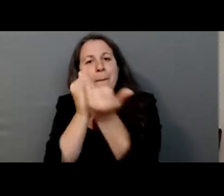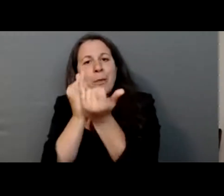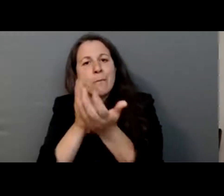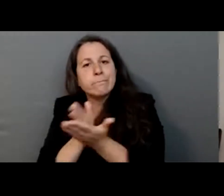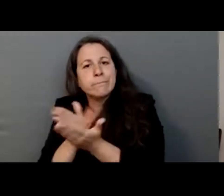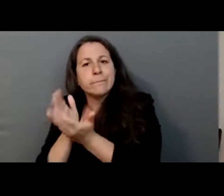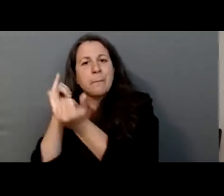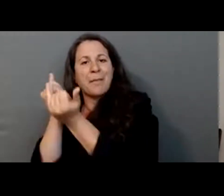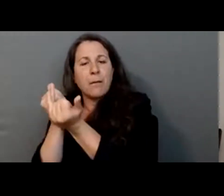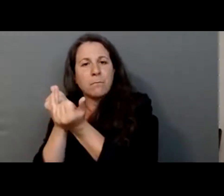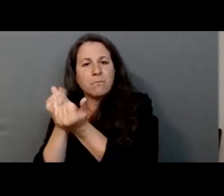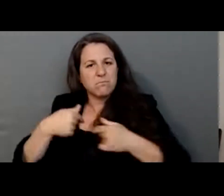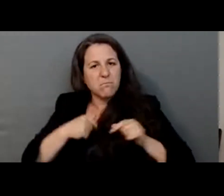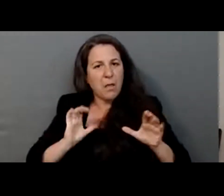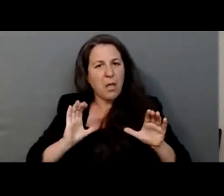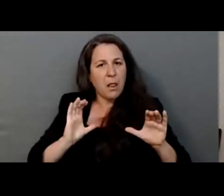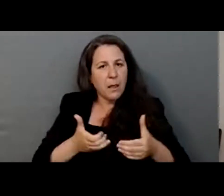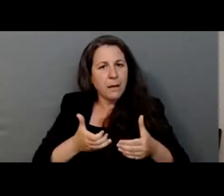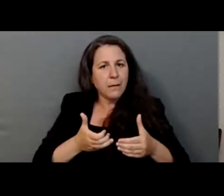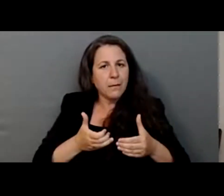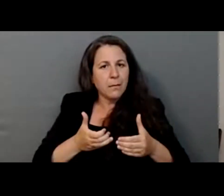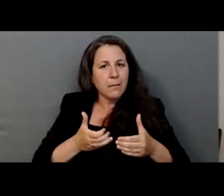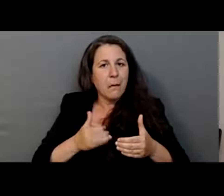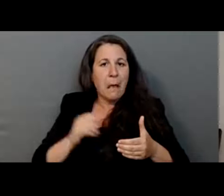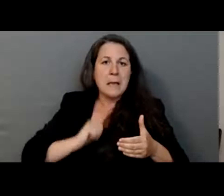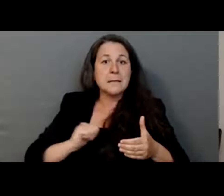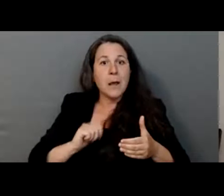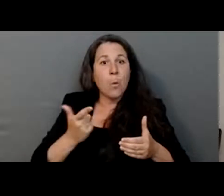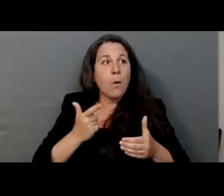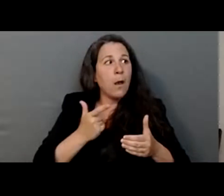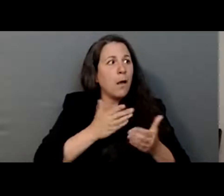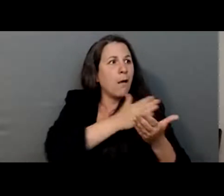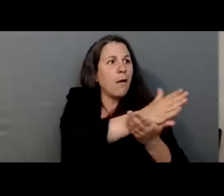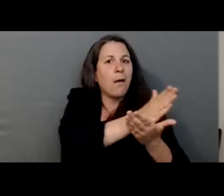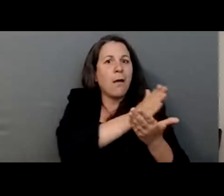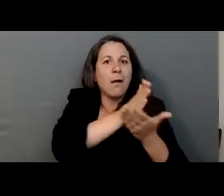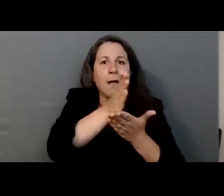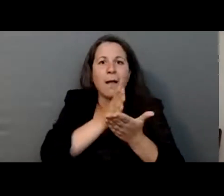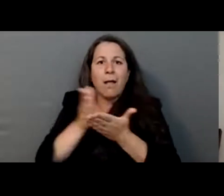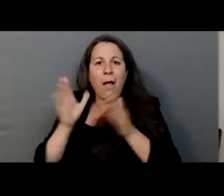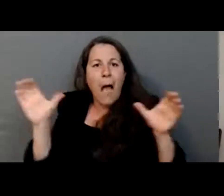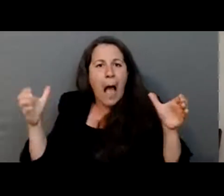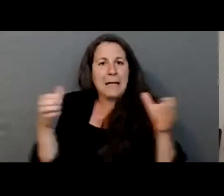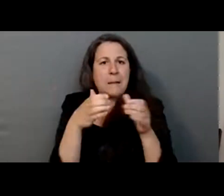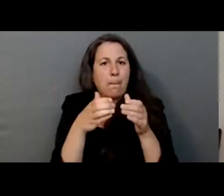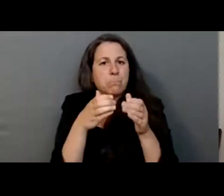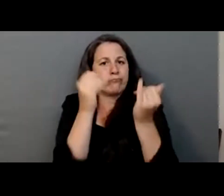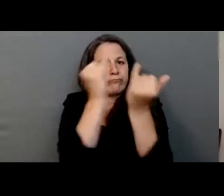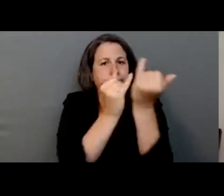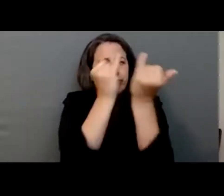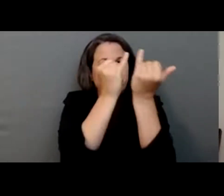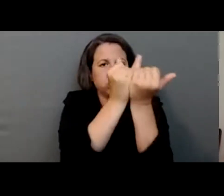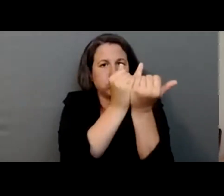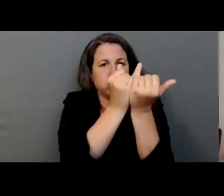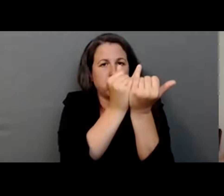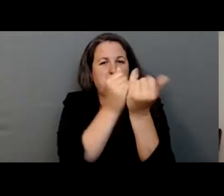de travail pour montrer en fait que les luttes, non seulement doivent être menées en commun, non pas de façon à les confondre,